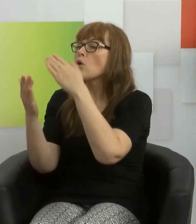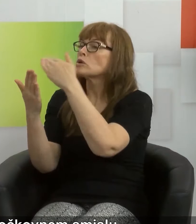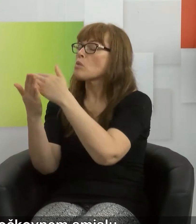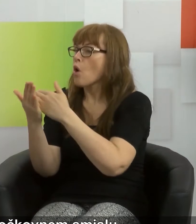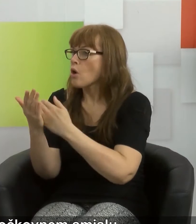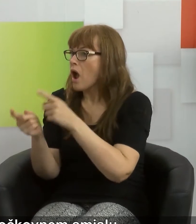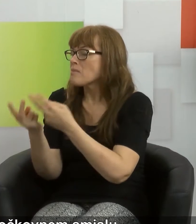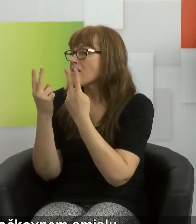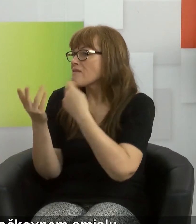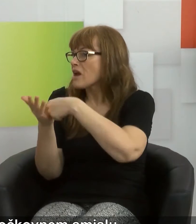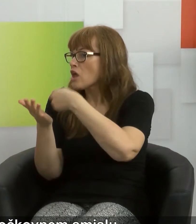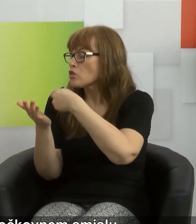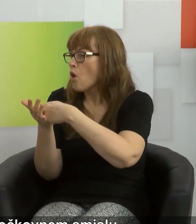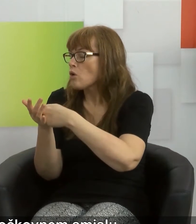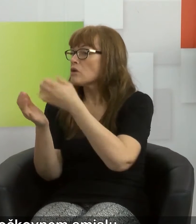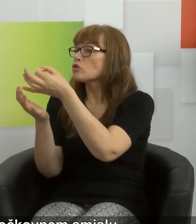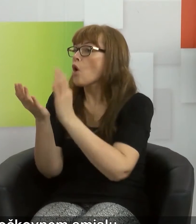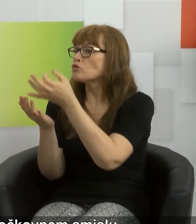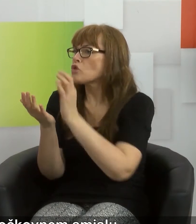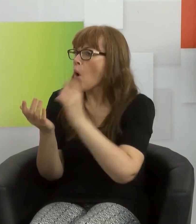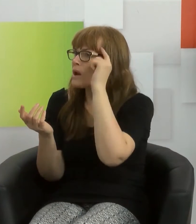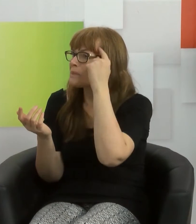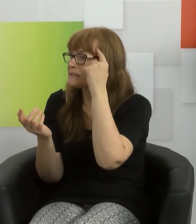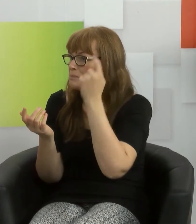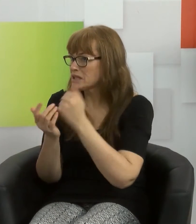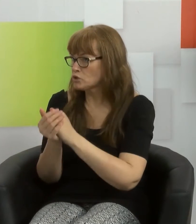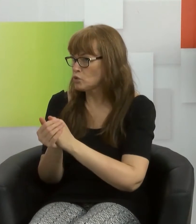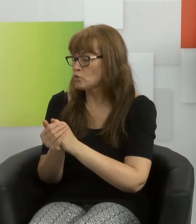program, ki je vrednoten v točkovnem smislu.